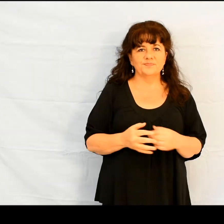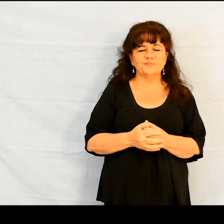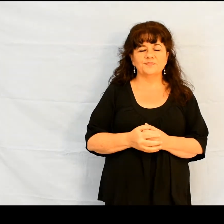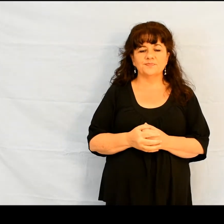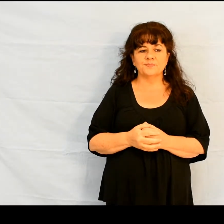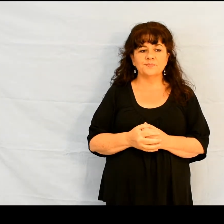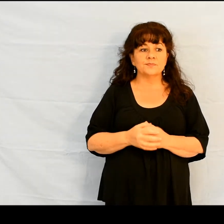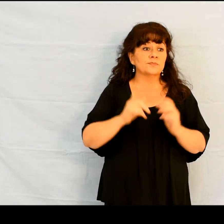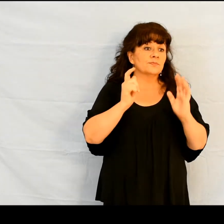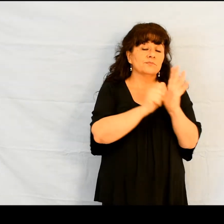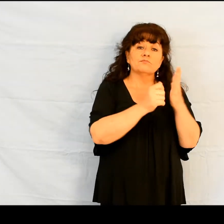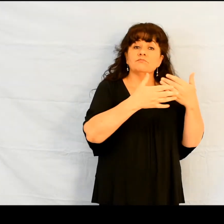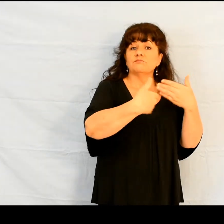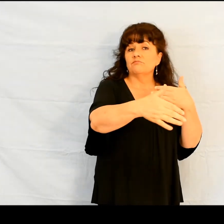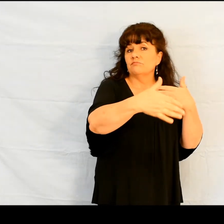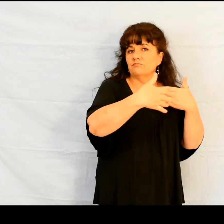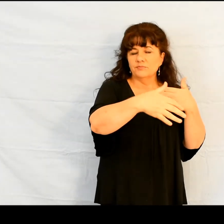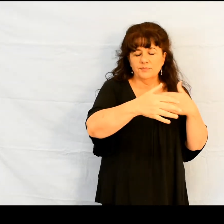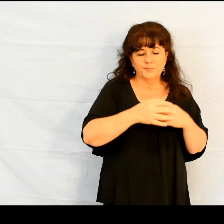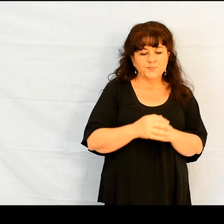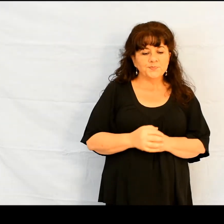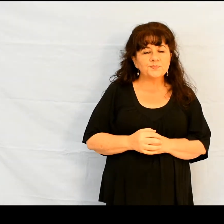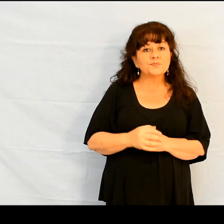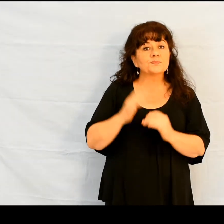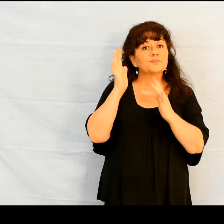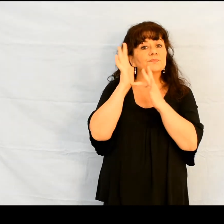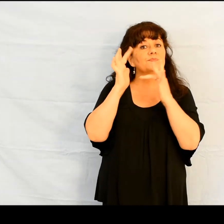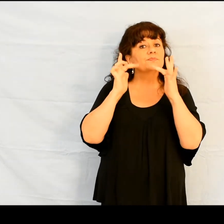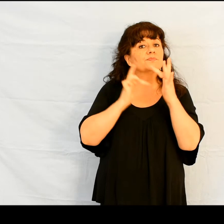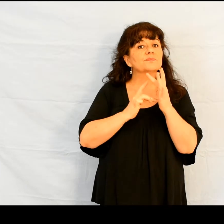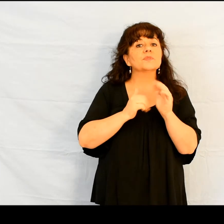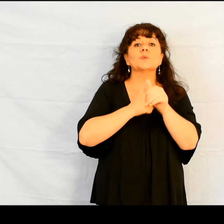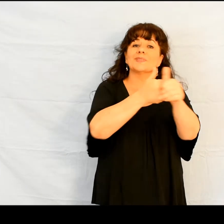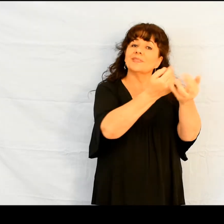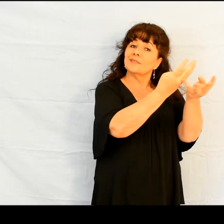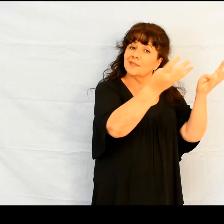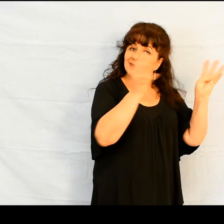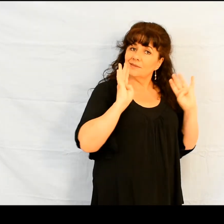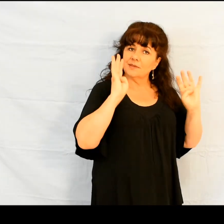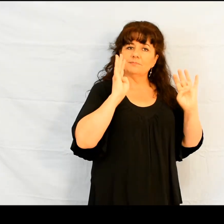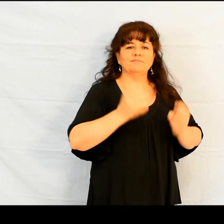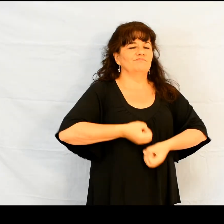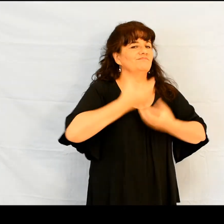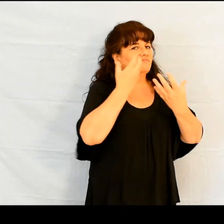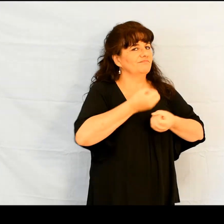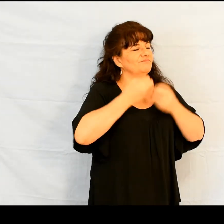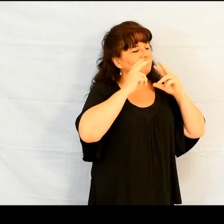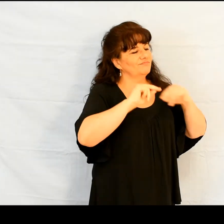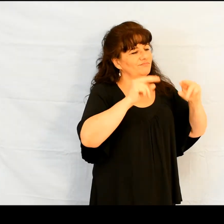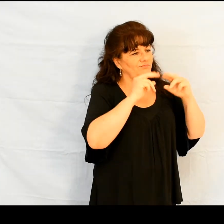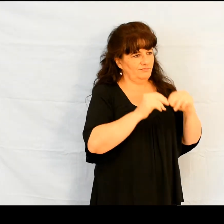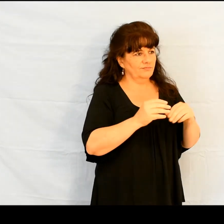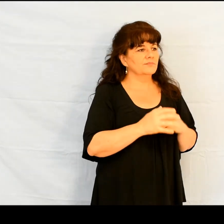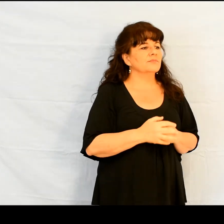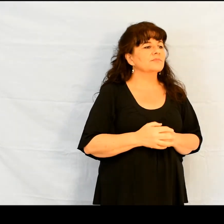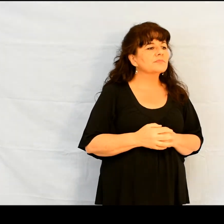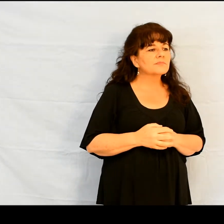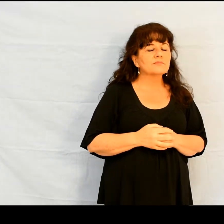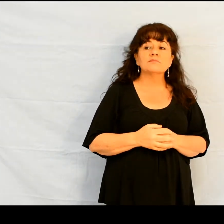En ce temps-là, Jésus disait à ses disciples, « Un homme riche avait un gérant qui lui